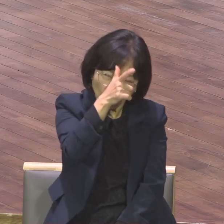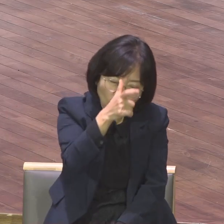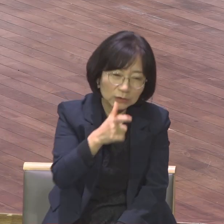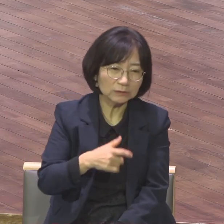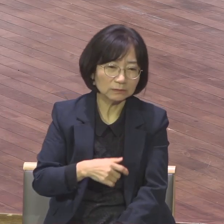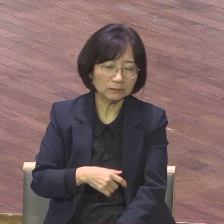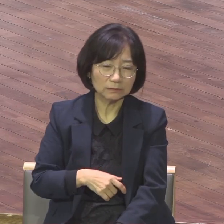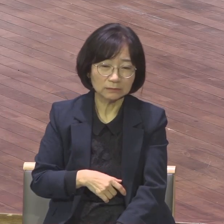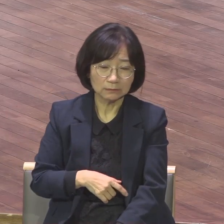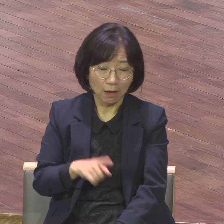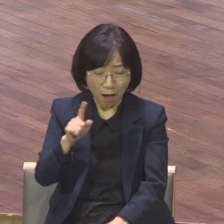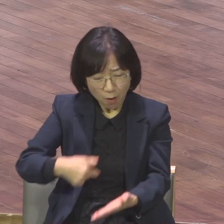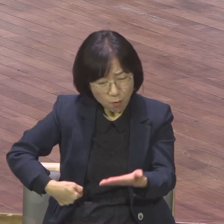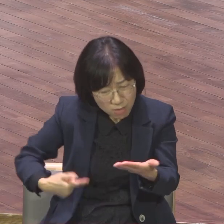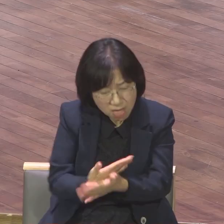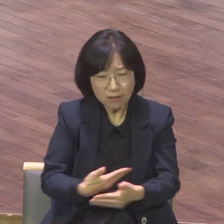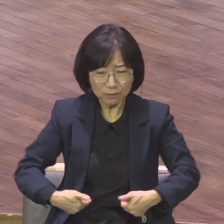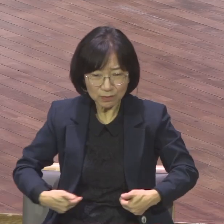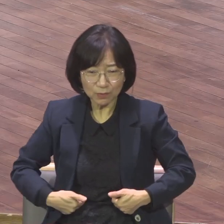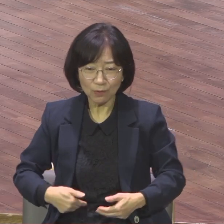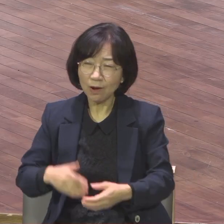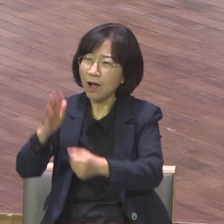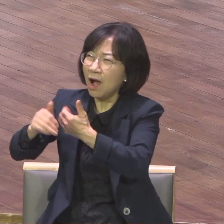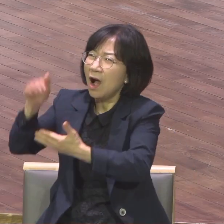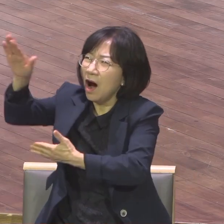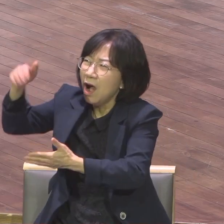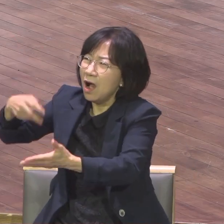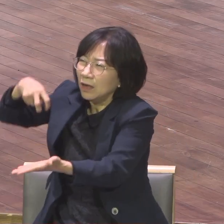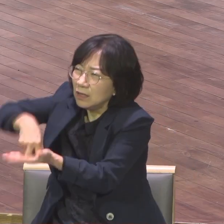회개하고 하나님께 무릎 꿇으면 되는데,